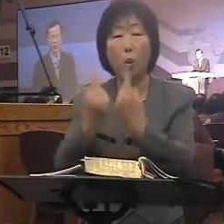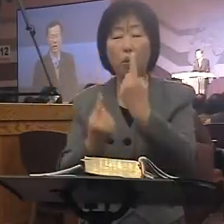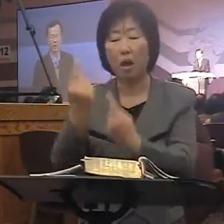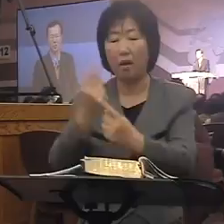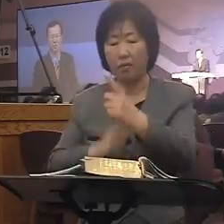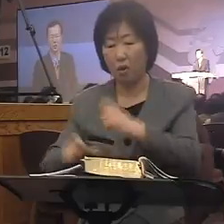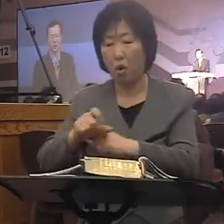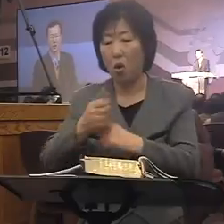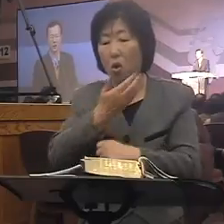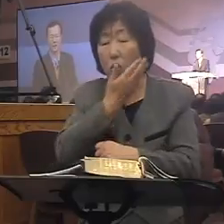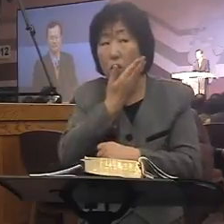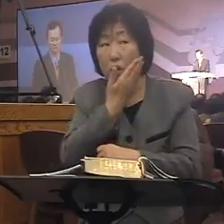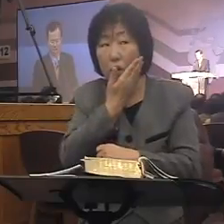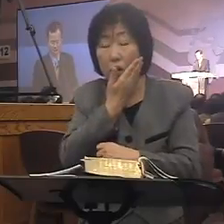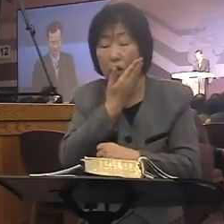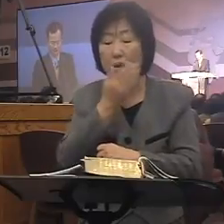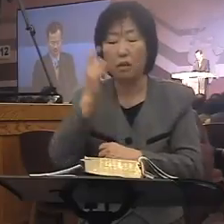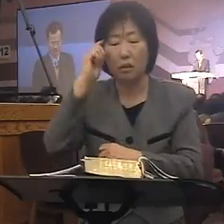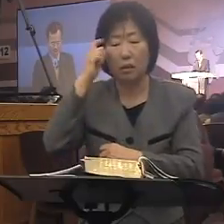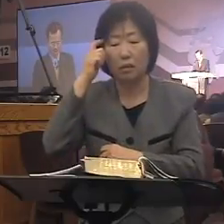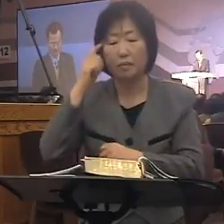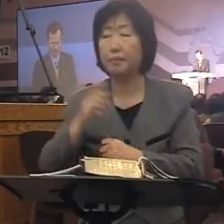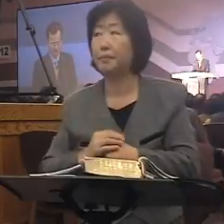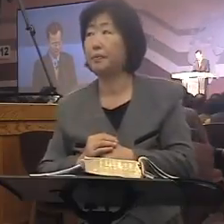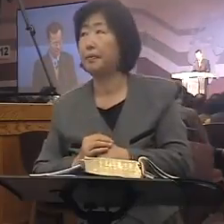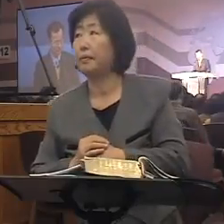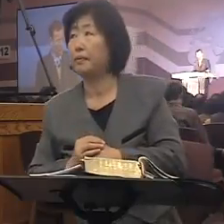귀하게 여기셨다는 것입니다.